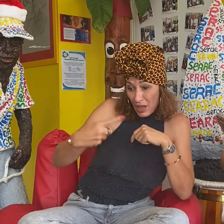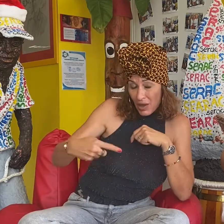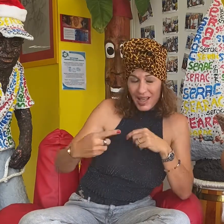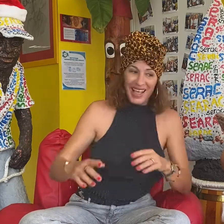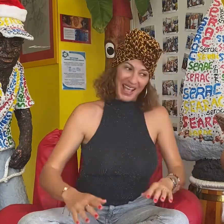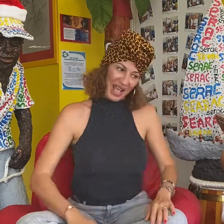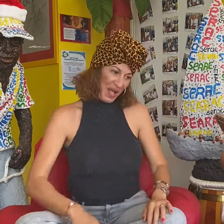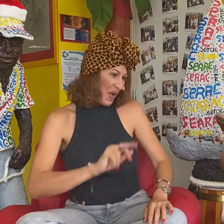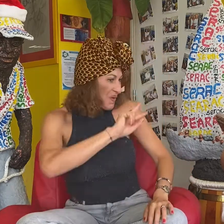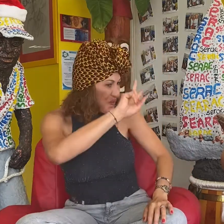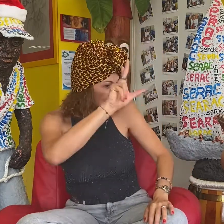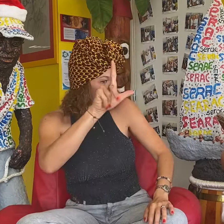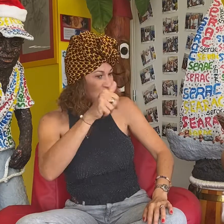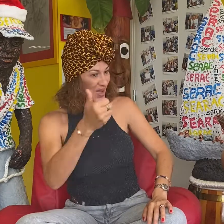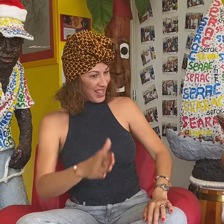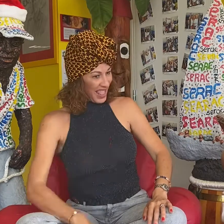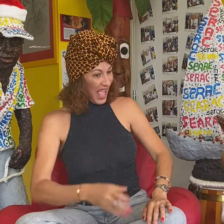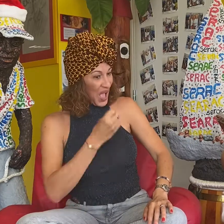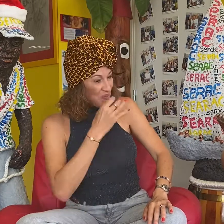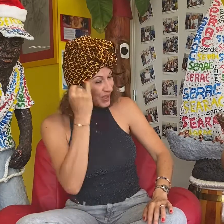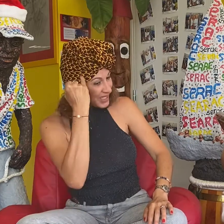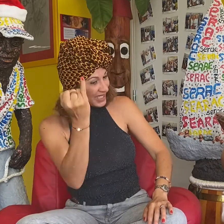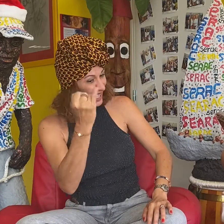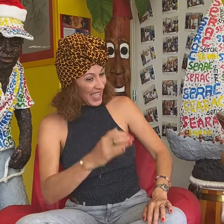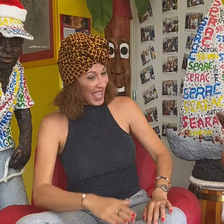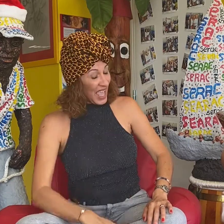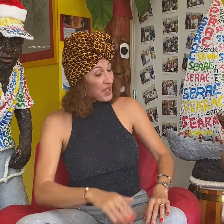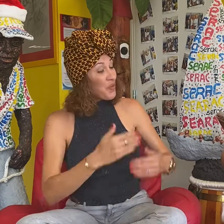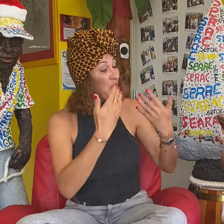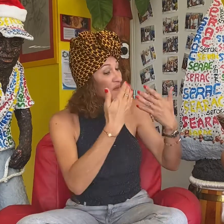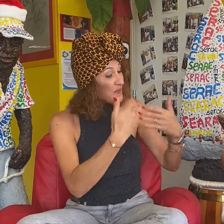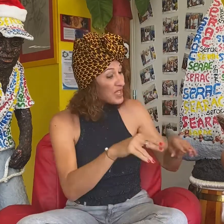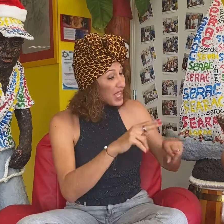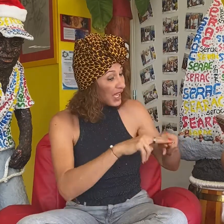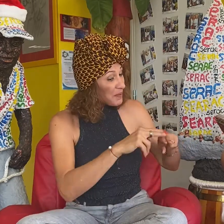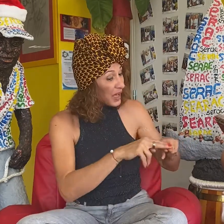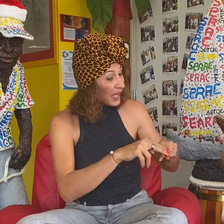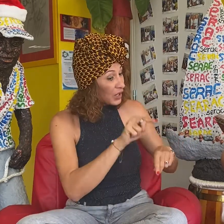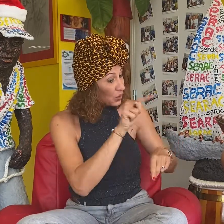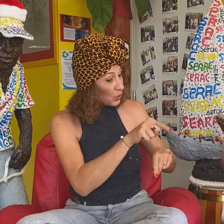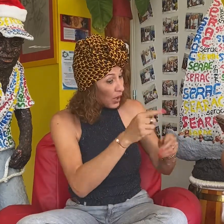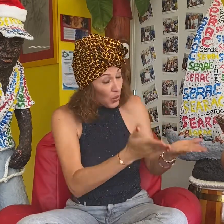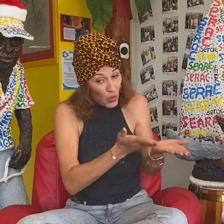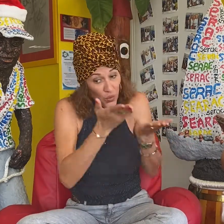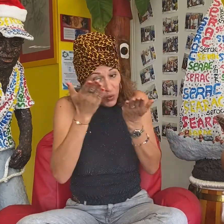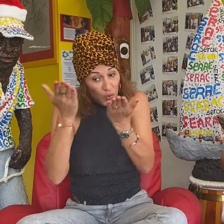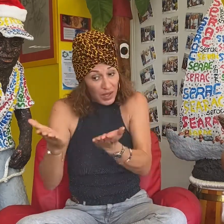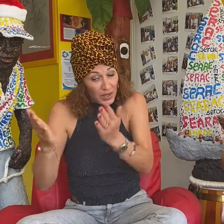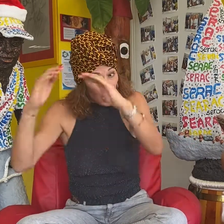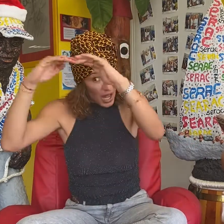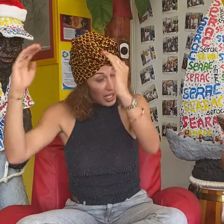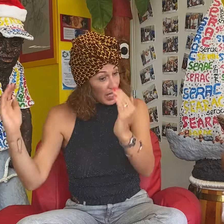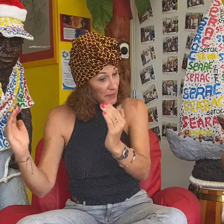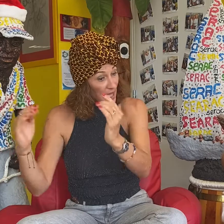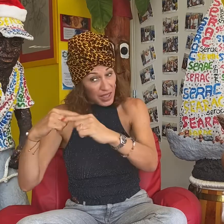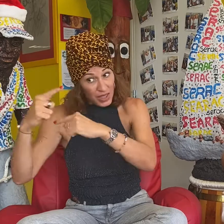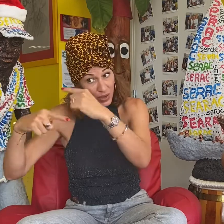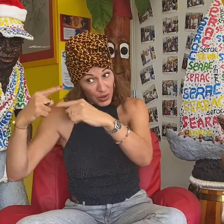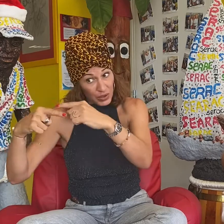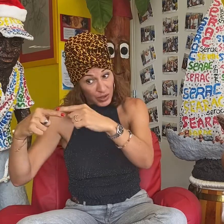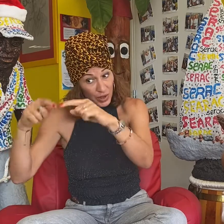idée. Une fois réparées, pourras-tu les mettre dans le casier vert? Oui, Père